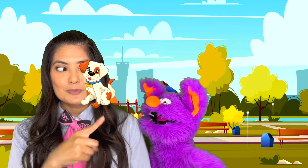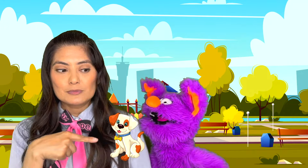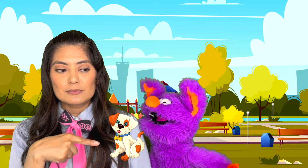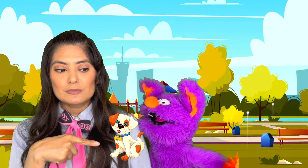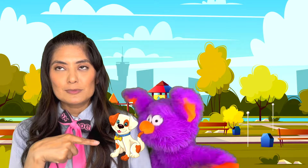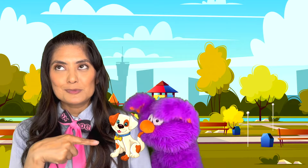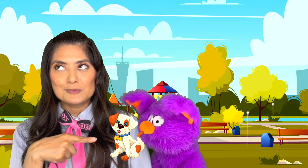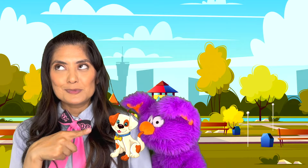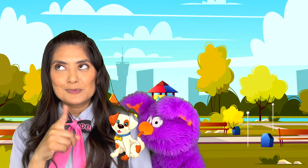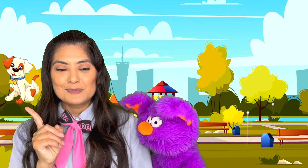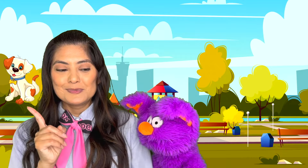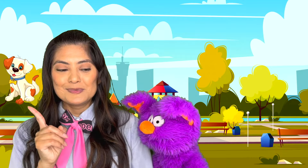Perro.